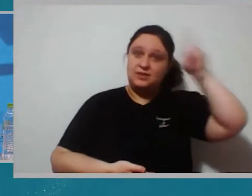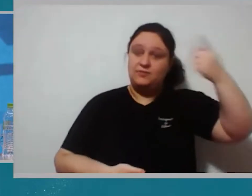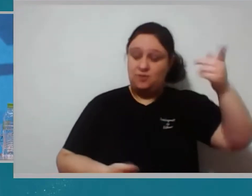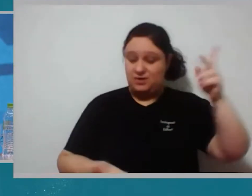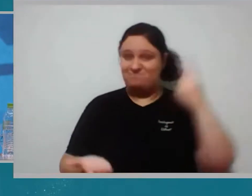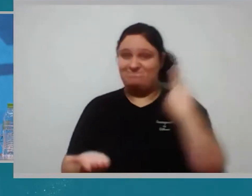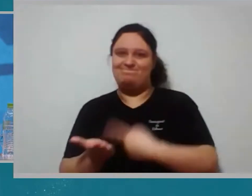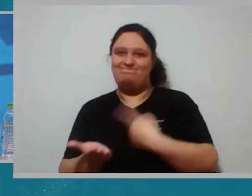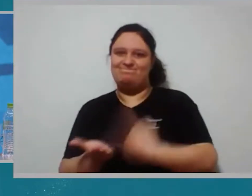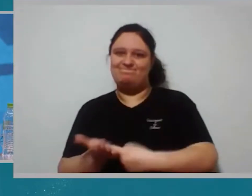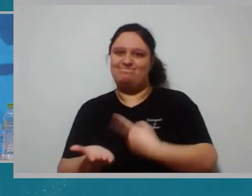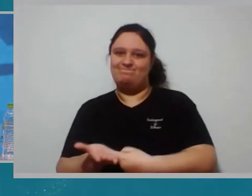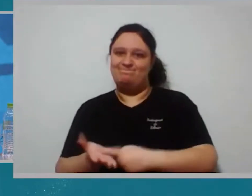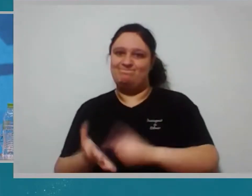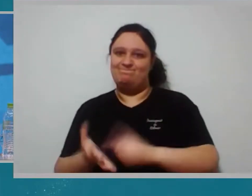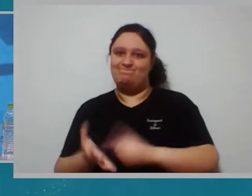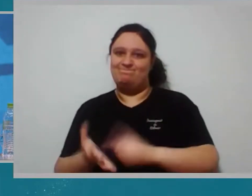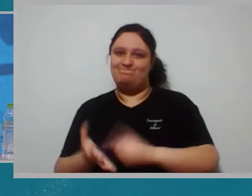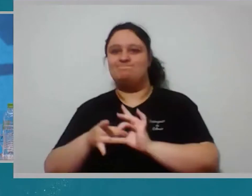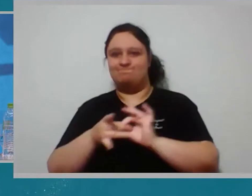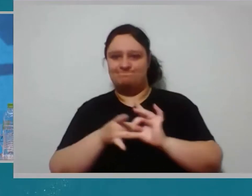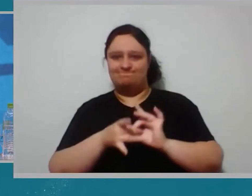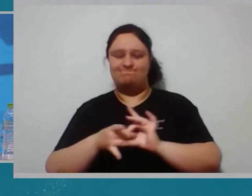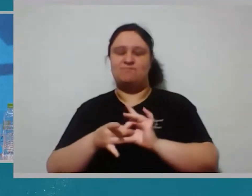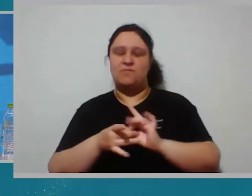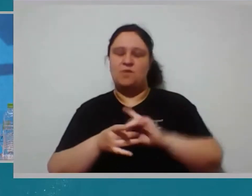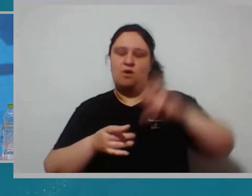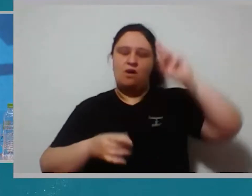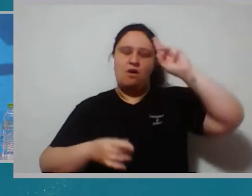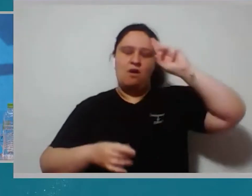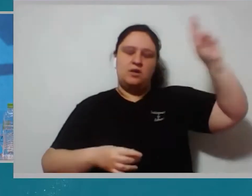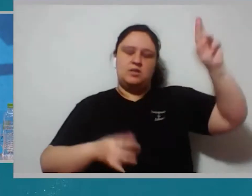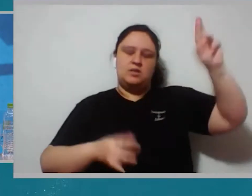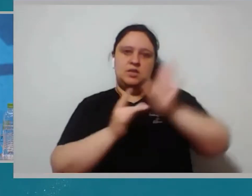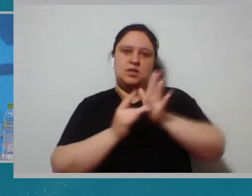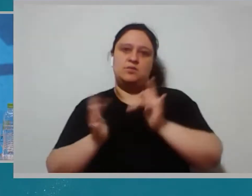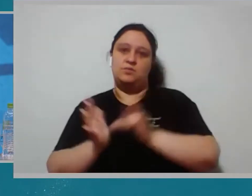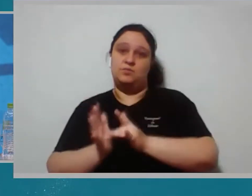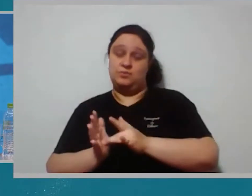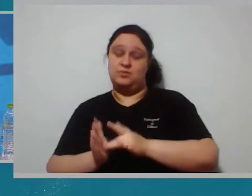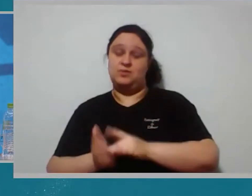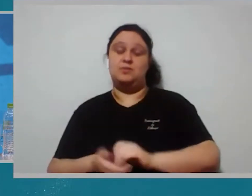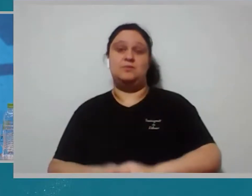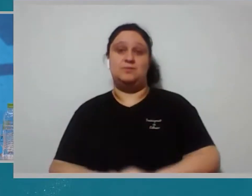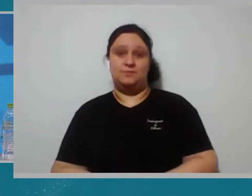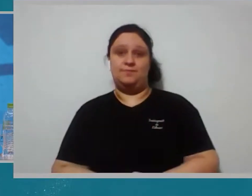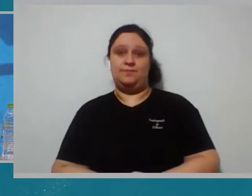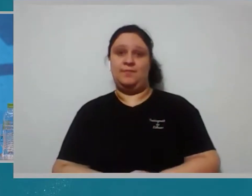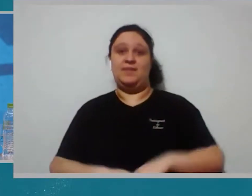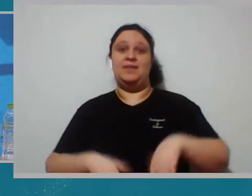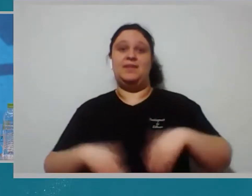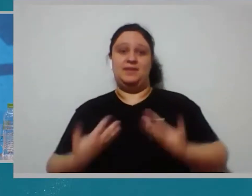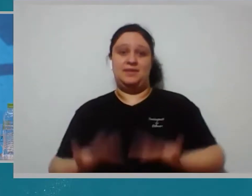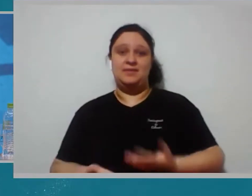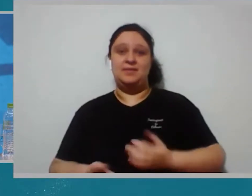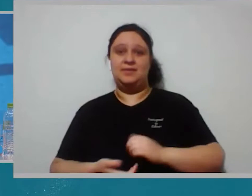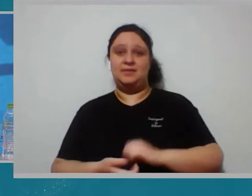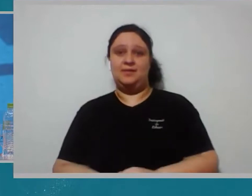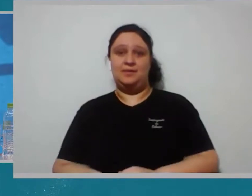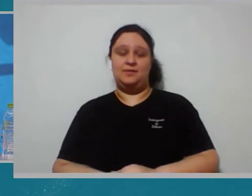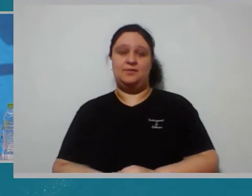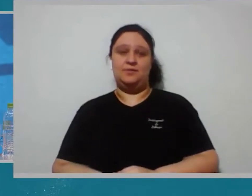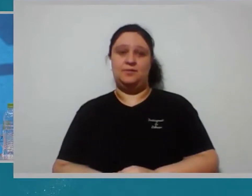Tremendo, né? Ó, Senhor Jesus. Então, irmãos, isso, e o que está dentro de